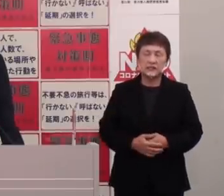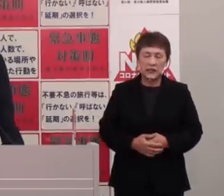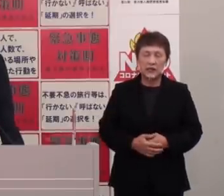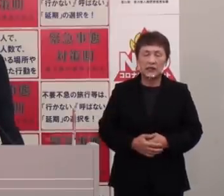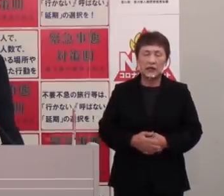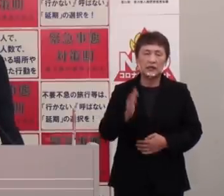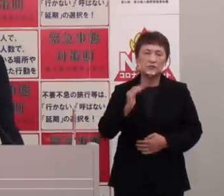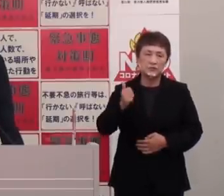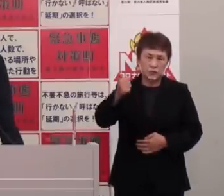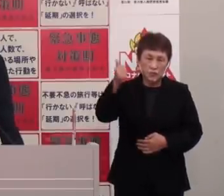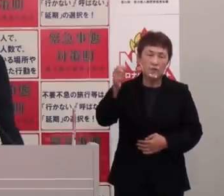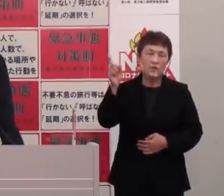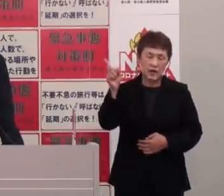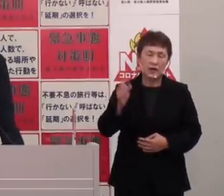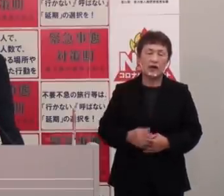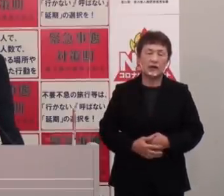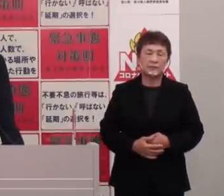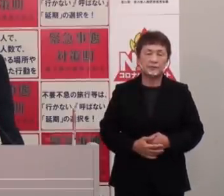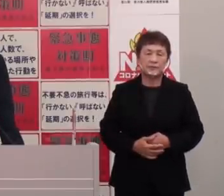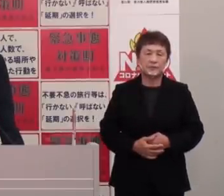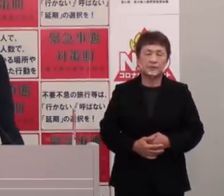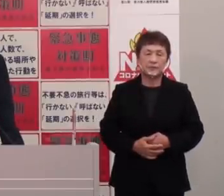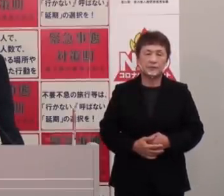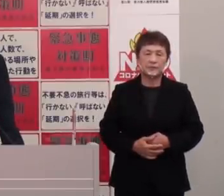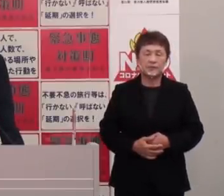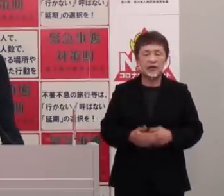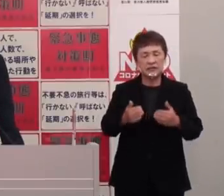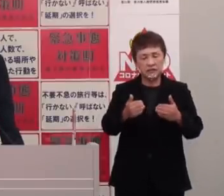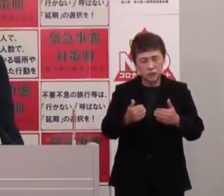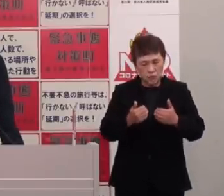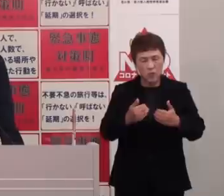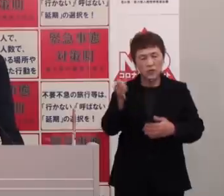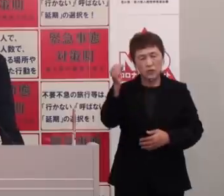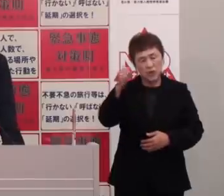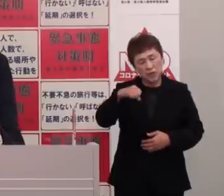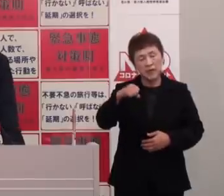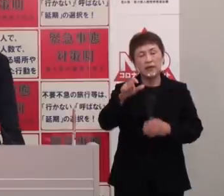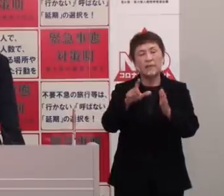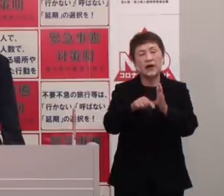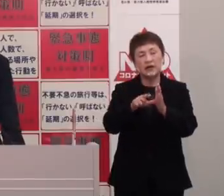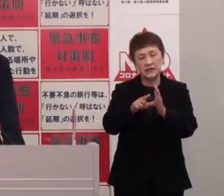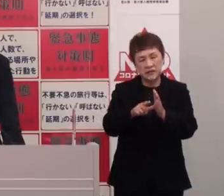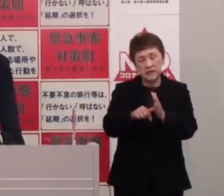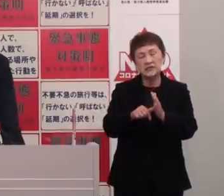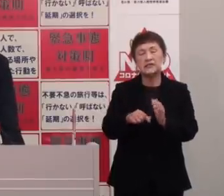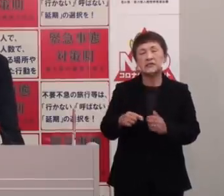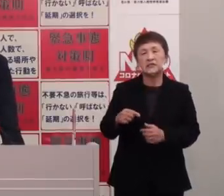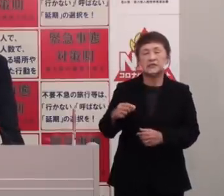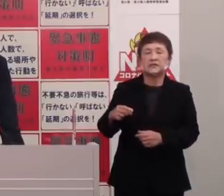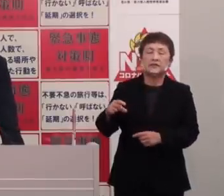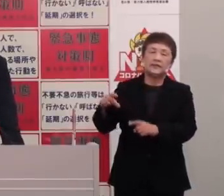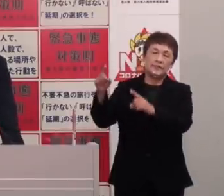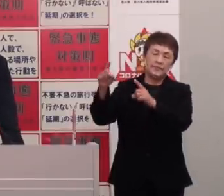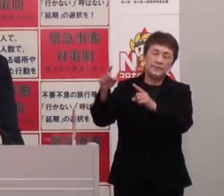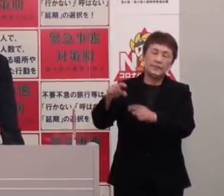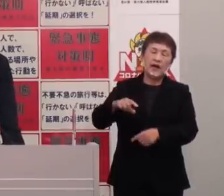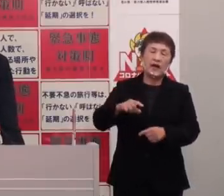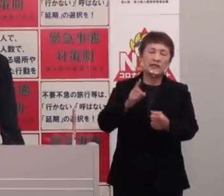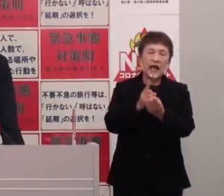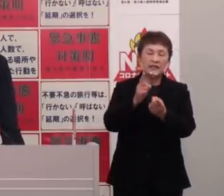理本部長がですね、必要と認める場合にその対象となる区域期間